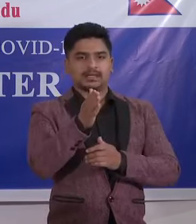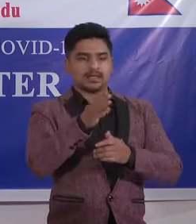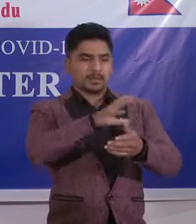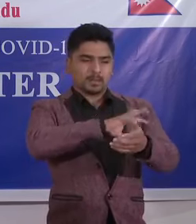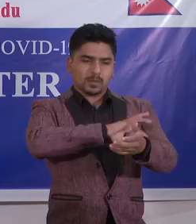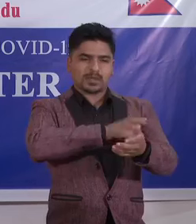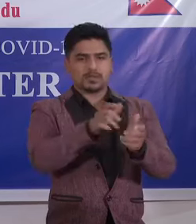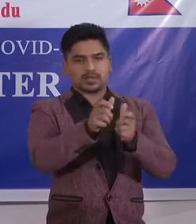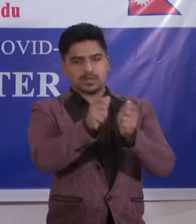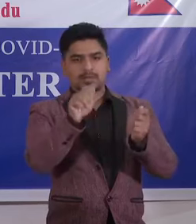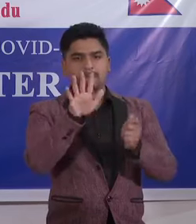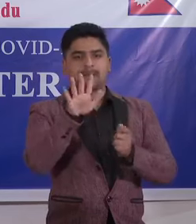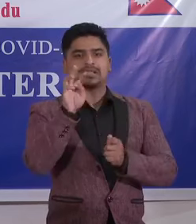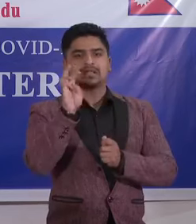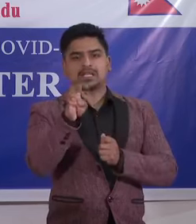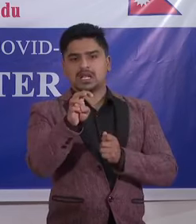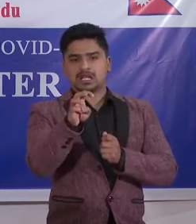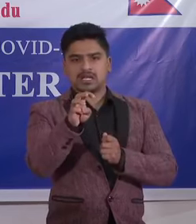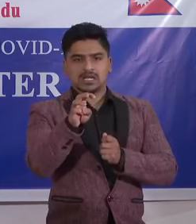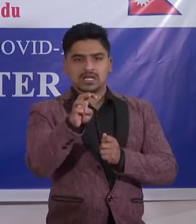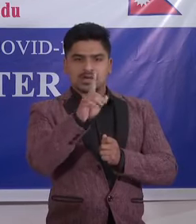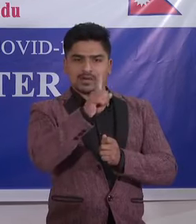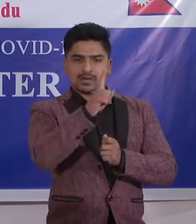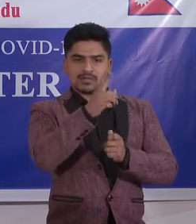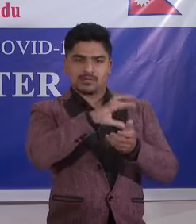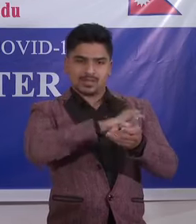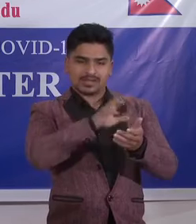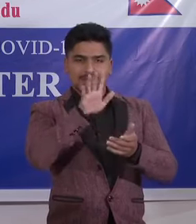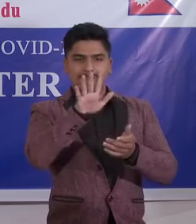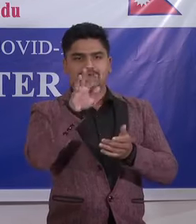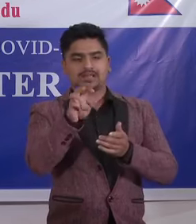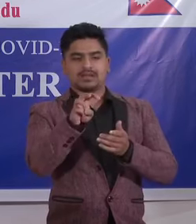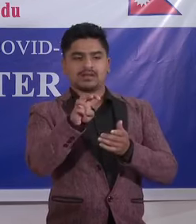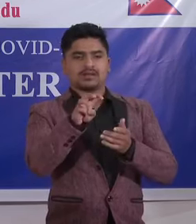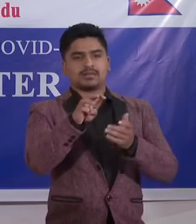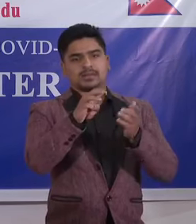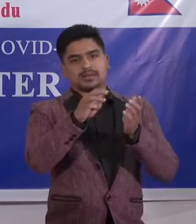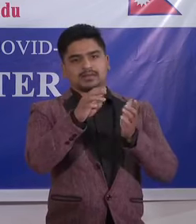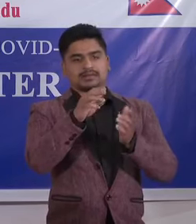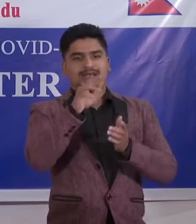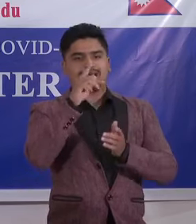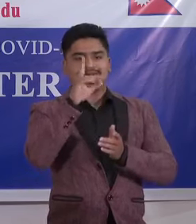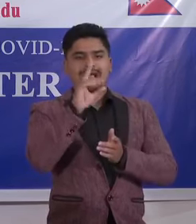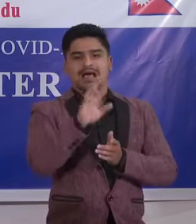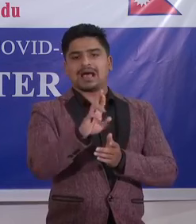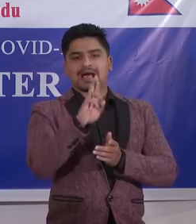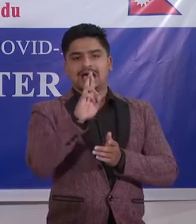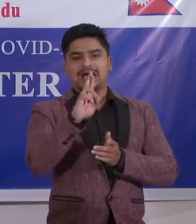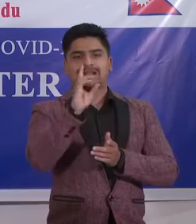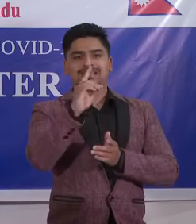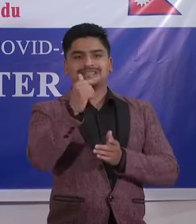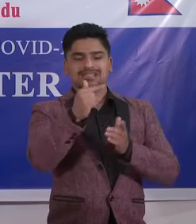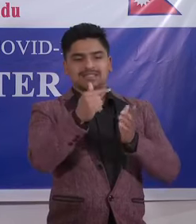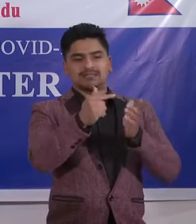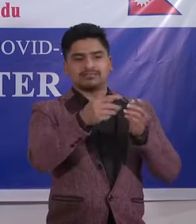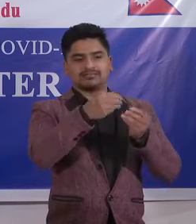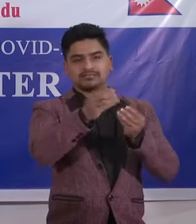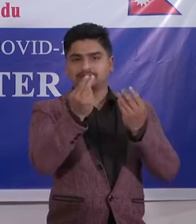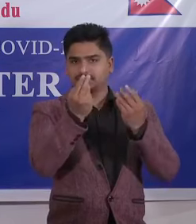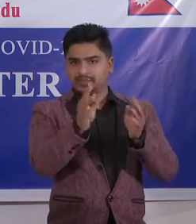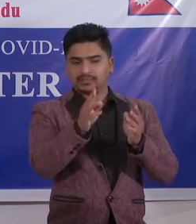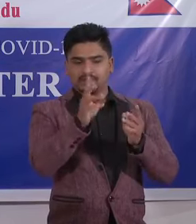प्रदेश मा 5,000 को दरले इजो वितरन कारे संपन्न बही सके कोछ। तियो इसाम मा बिविन्न